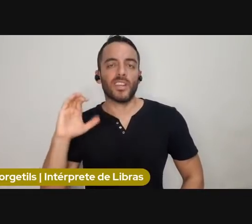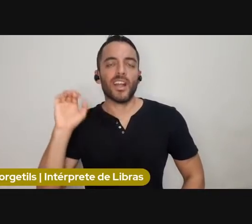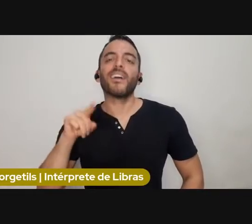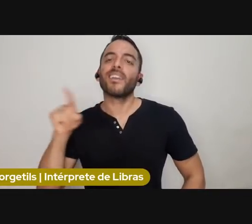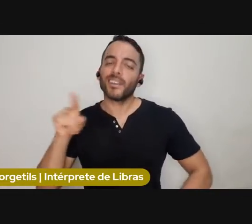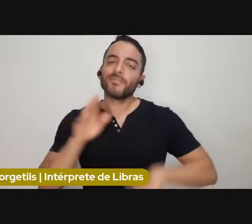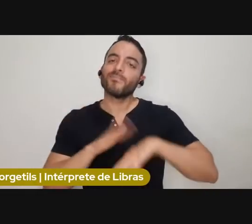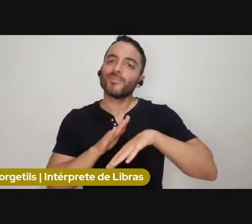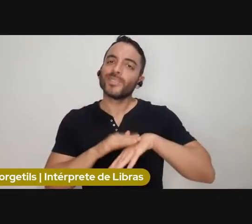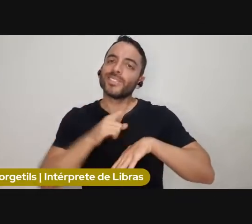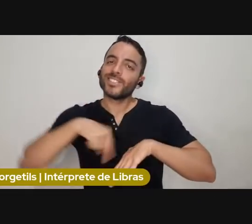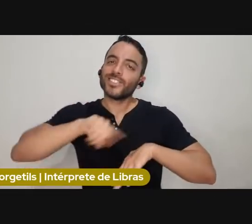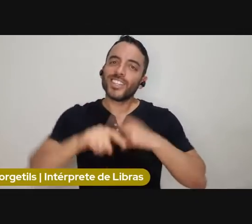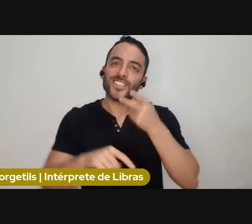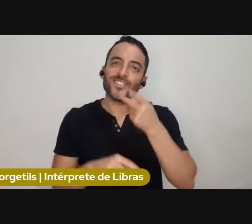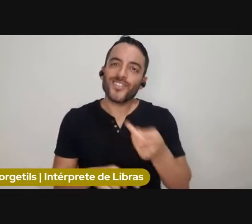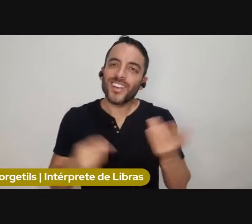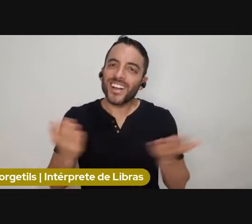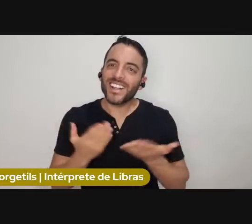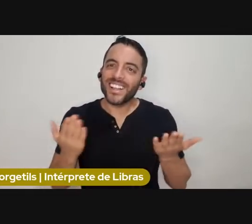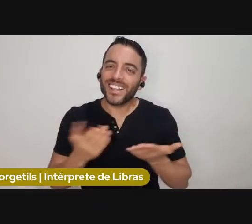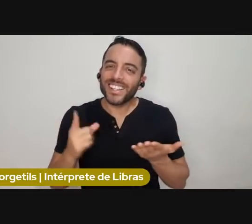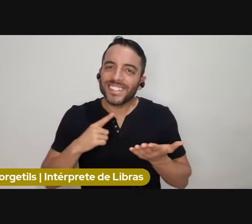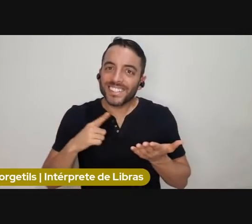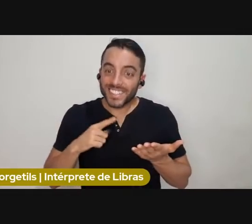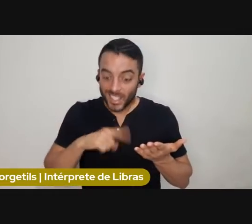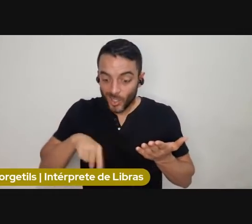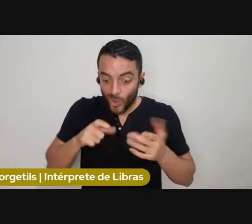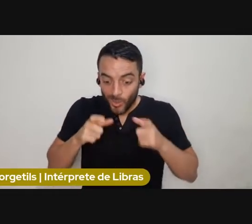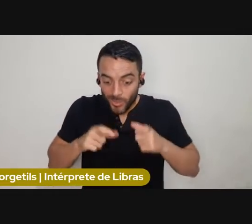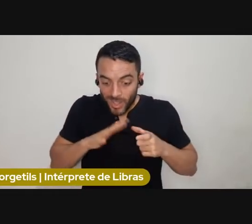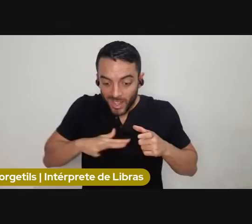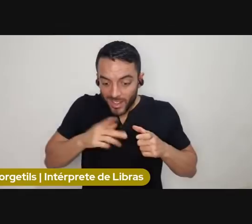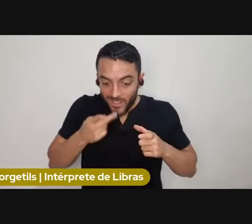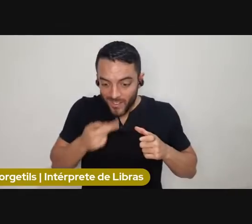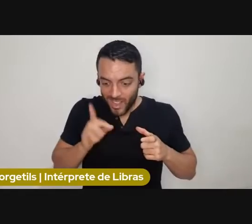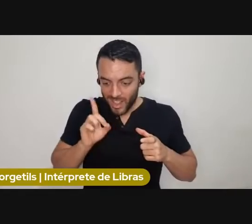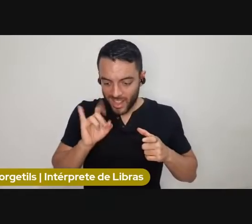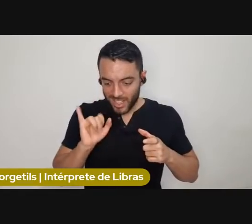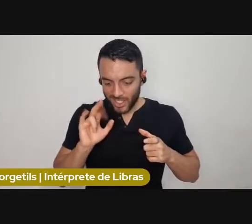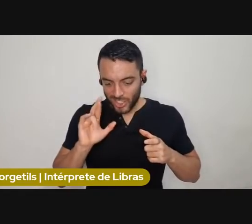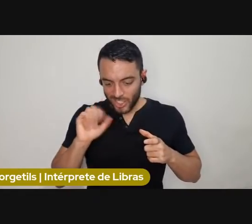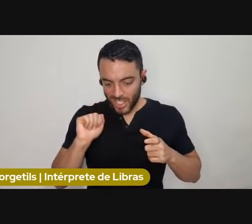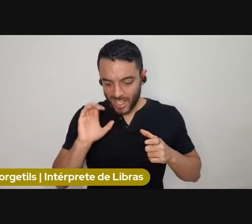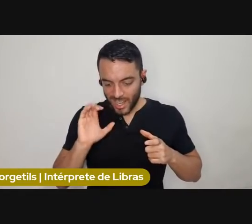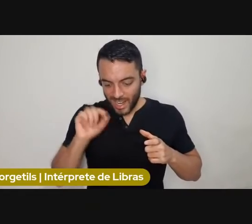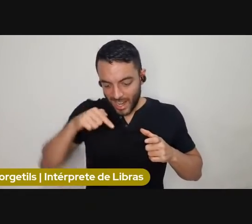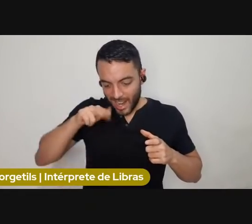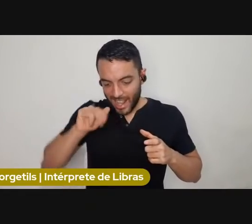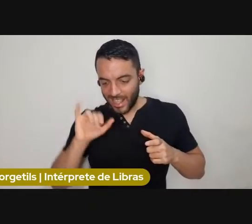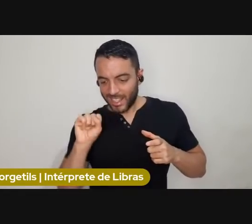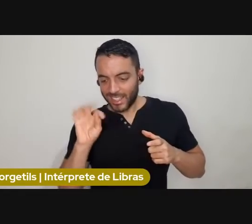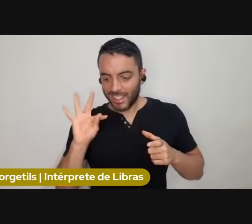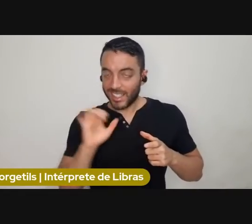chama nosso espacinho no CBPF de República do Diraquistão, e agora eu soube que surgiu na UFRJ o Jurassic